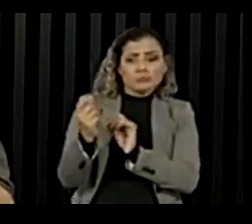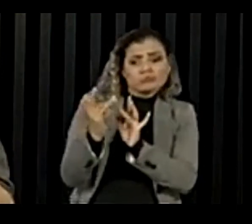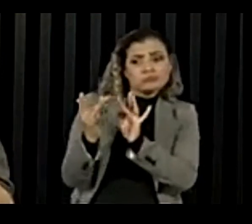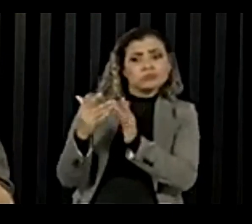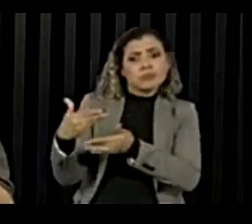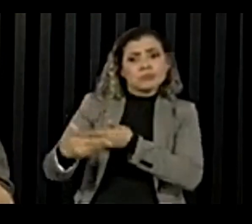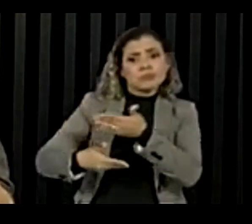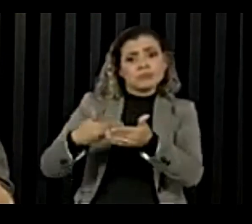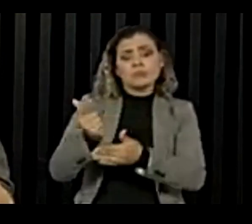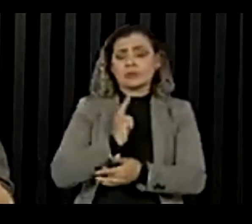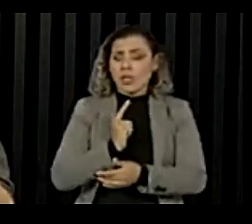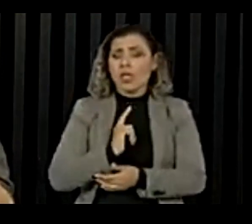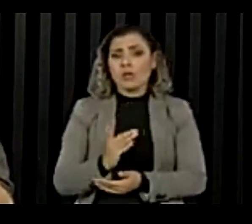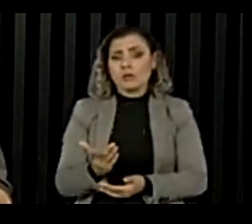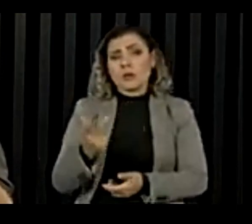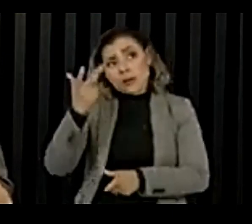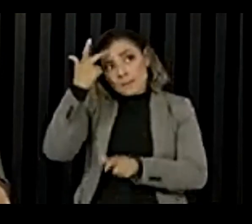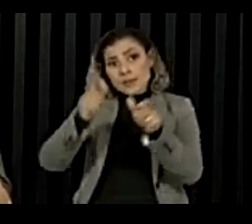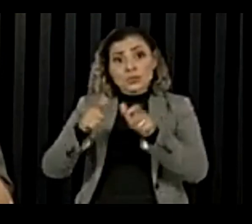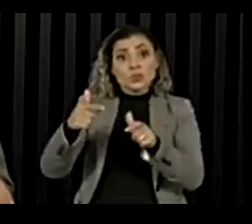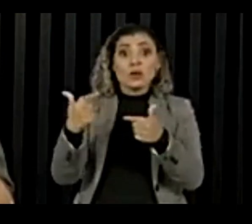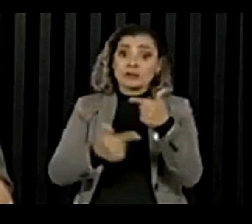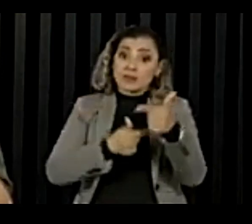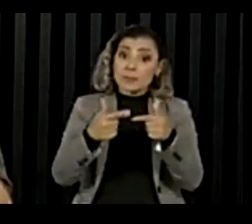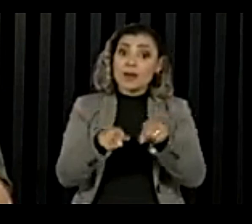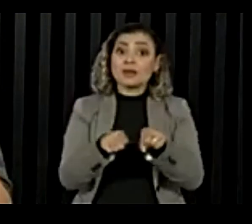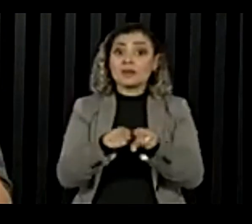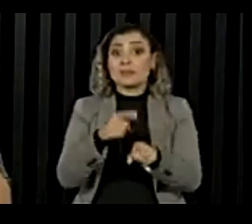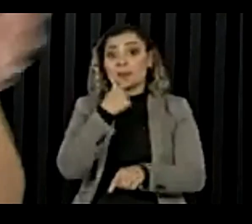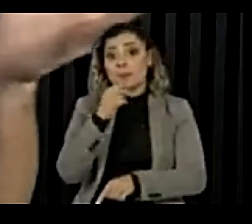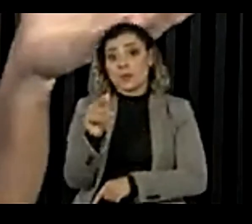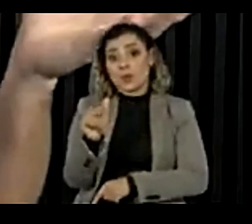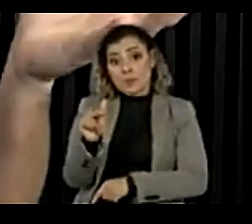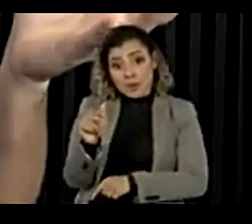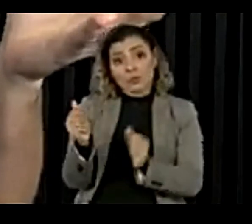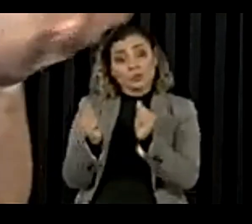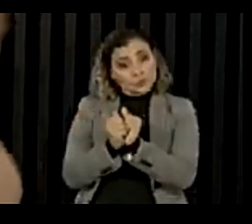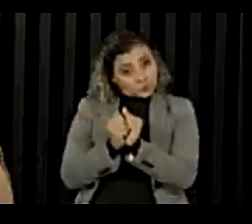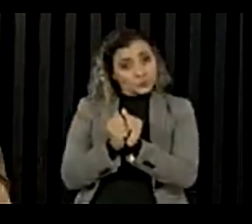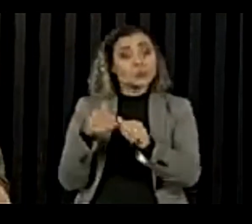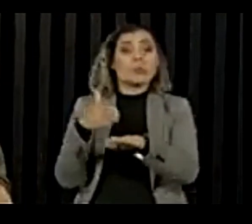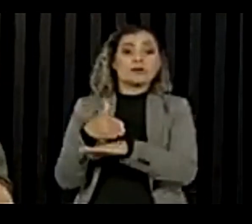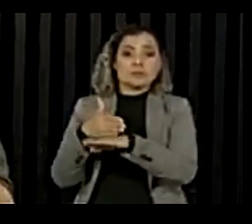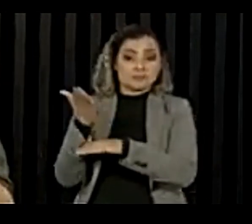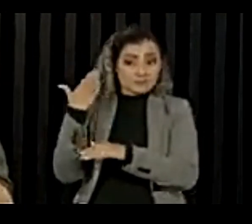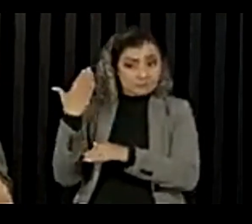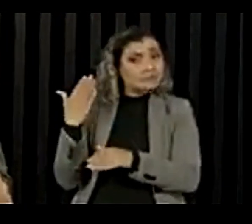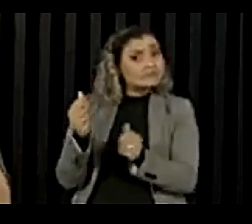dia, pessoas que até trabalham com o meu irmão hoje em dia, que fazem parte dessa